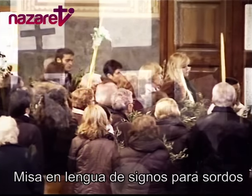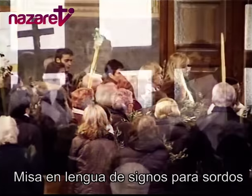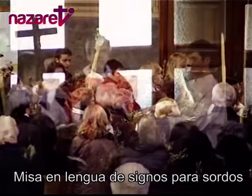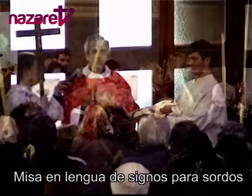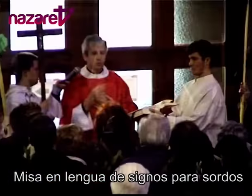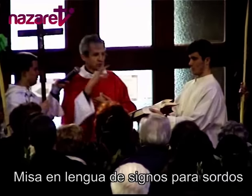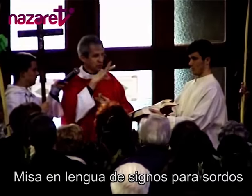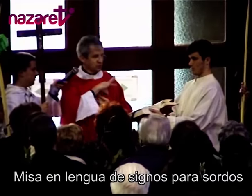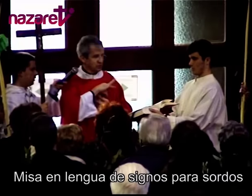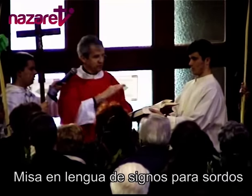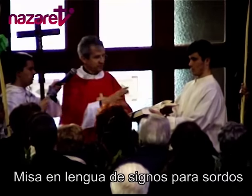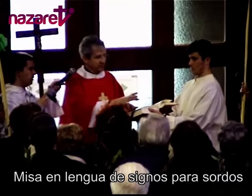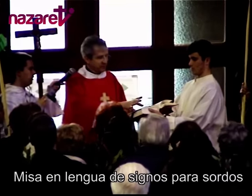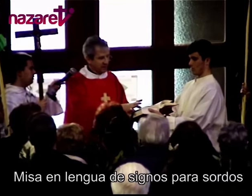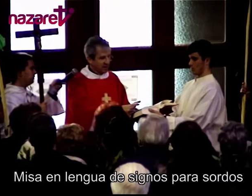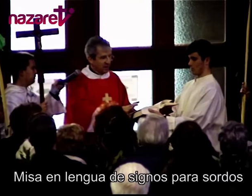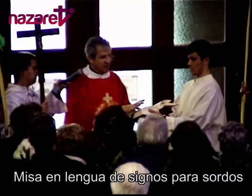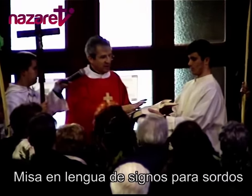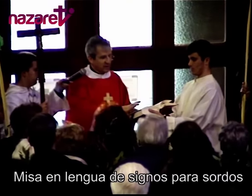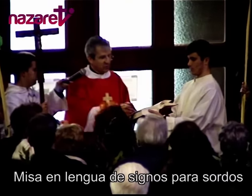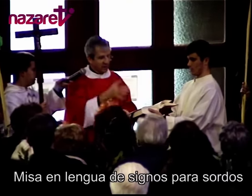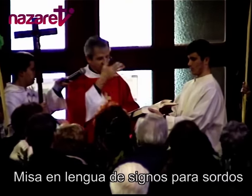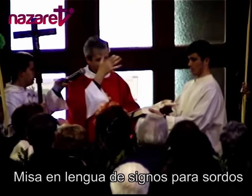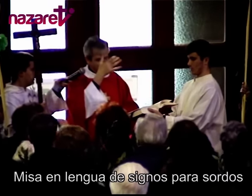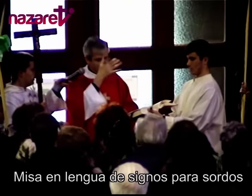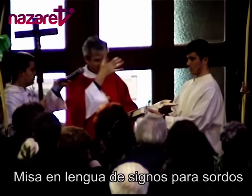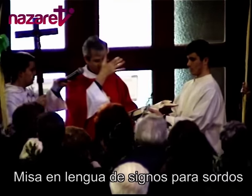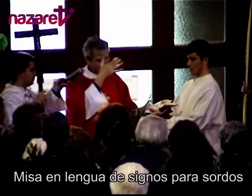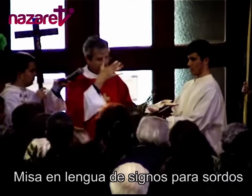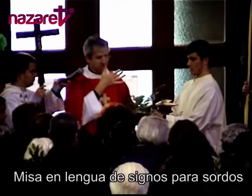El Señor esté con vosotros. Y con tu espíritu. Lectura